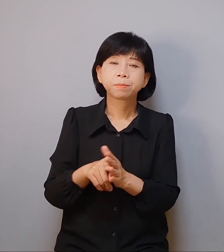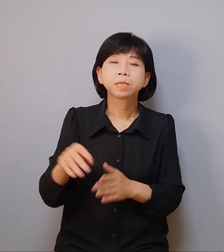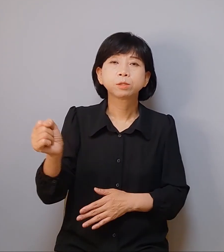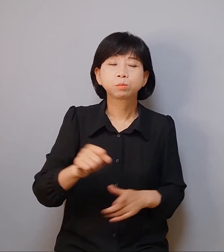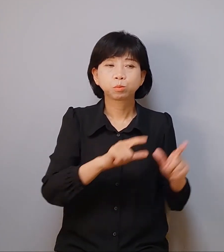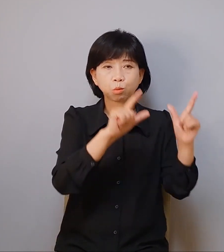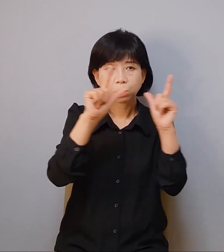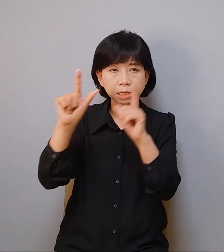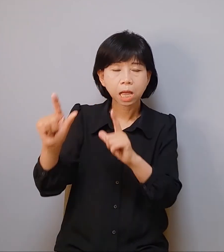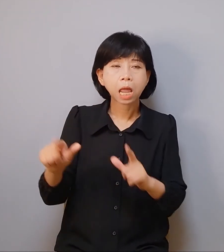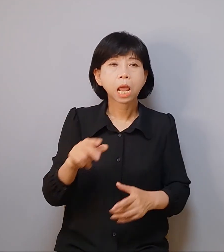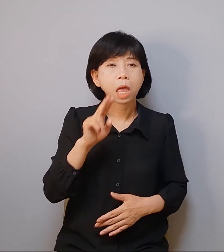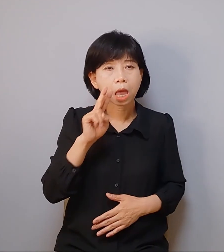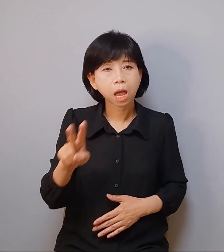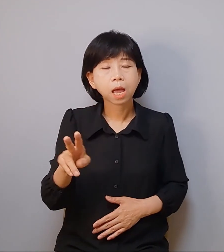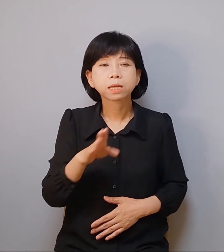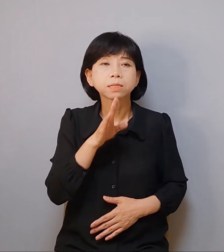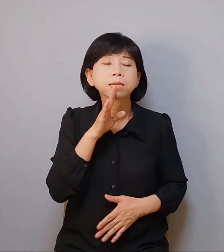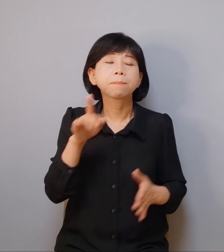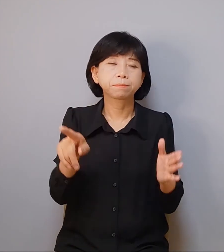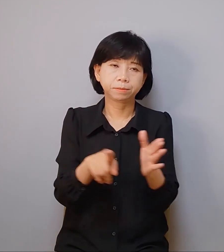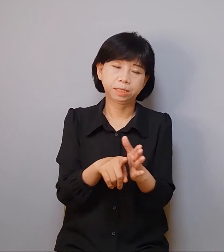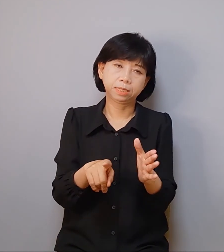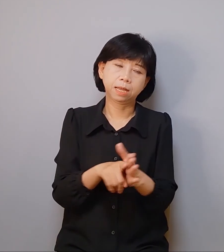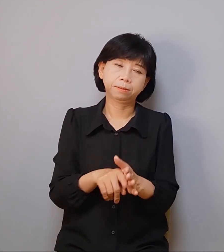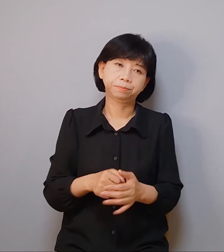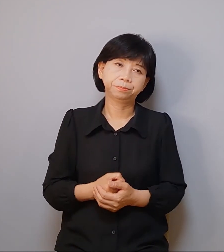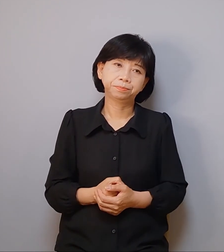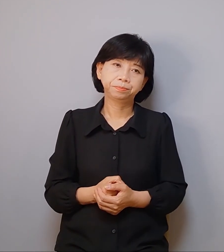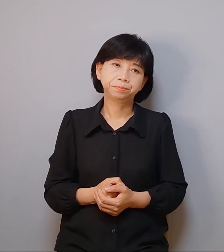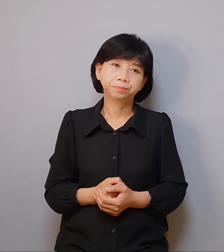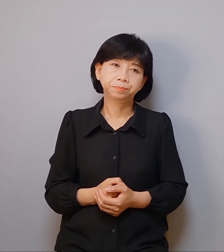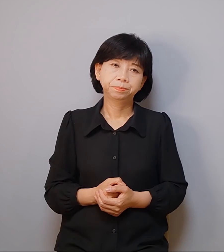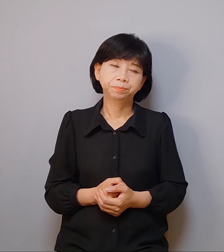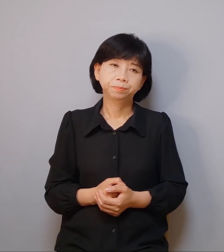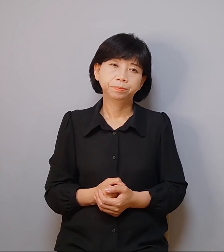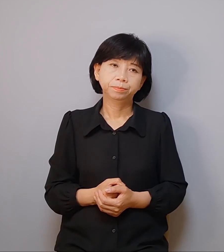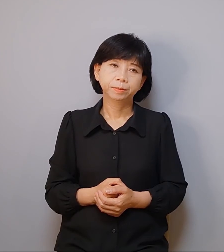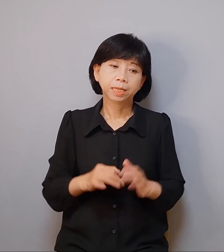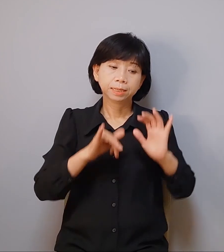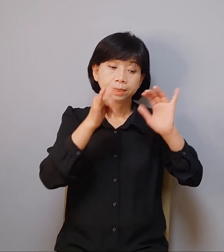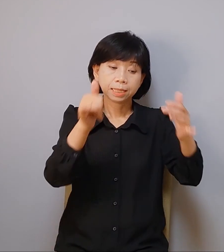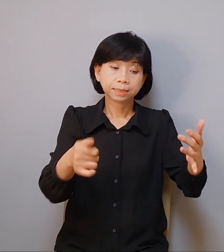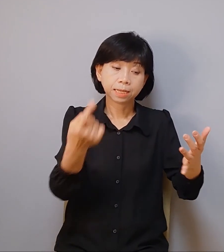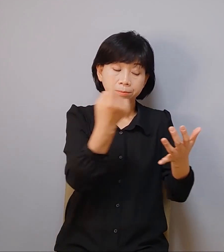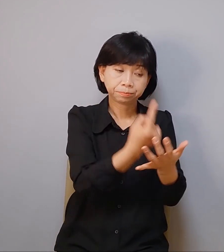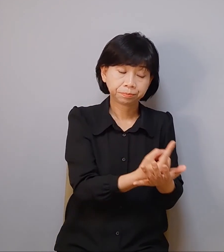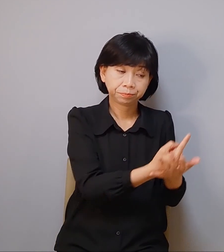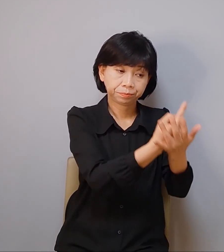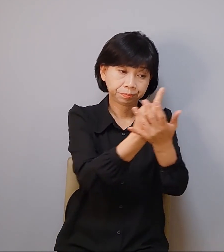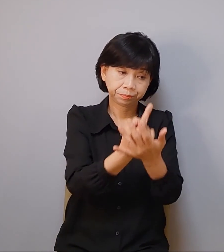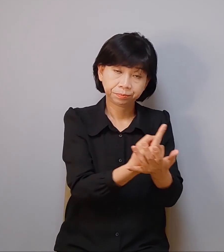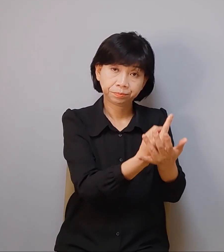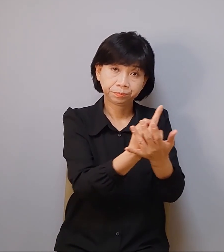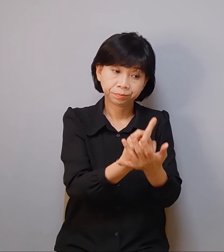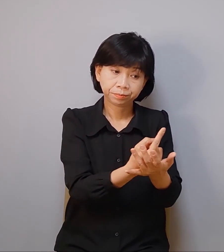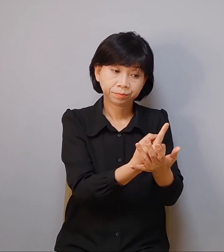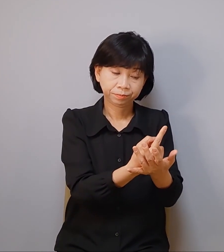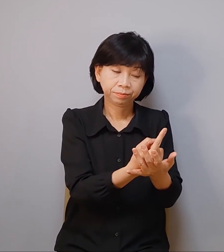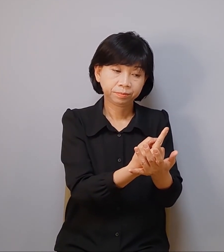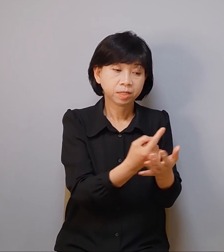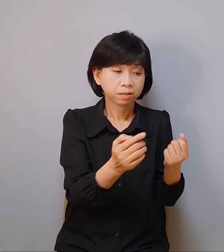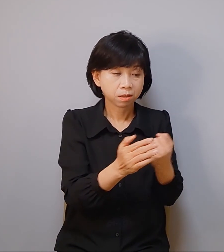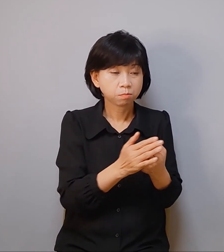게 진짜 신앙이라고 하는 거죠. 아무래도 우리가 세상 속에 살다 보니까 중요한 것들이 눈에 많이 보입니다.